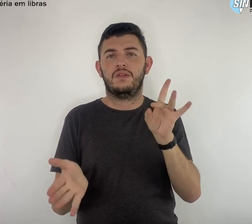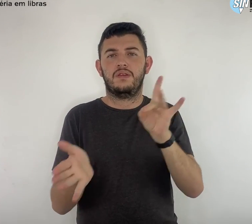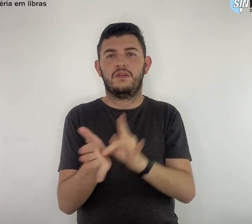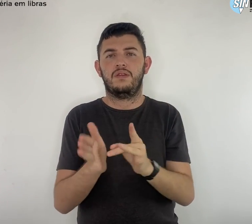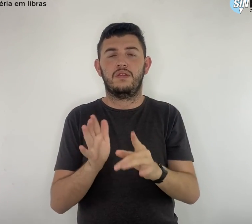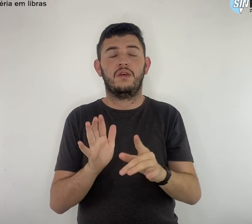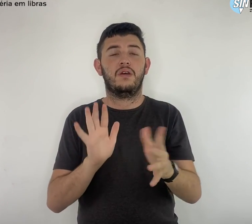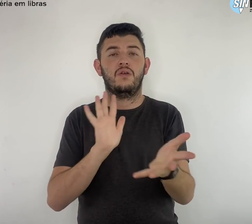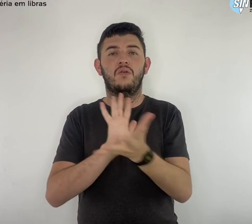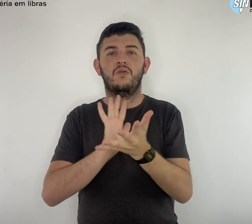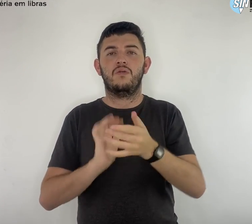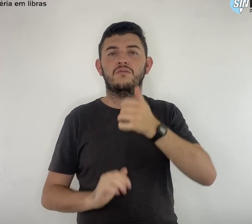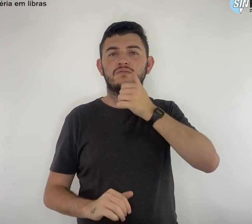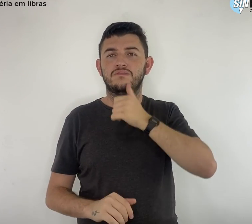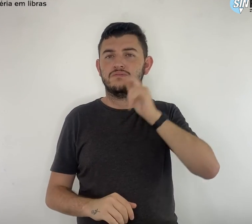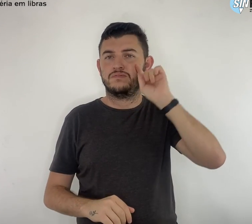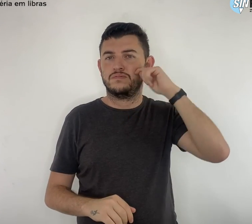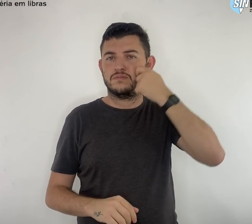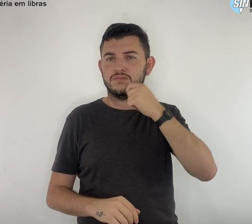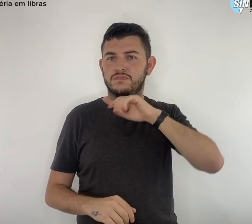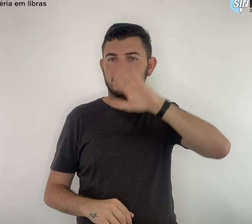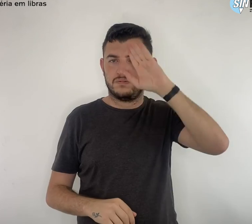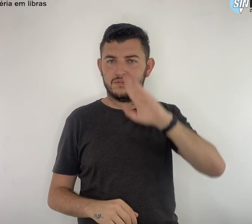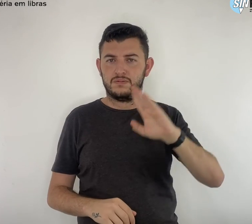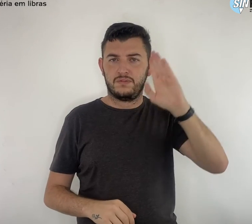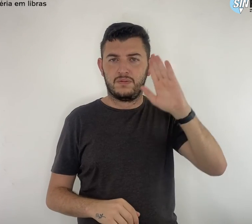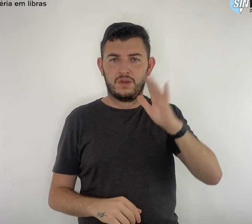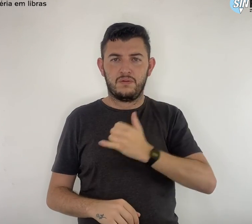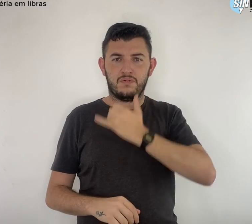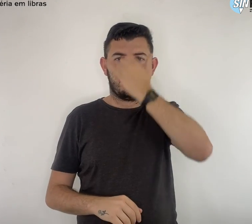para evidenciar que as mulheres negras são as